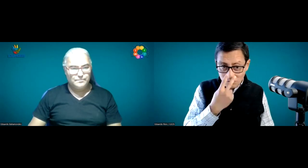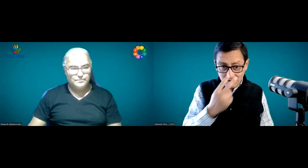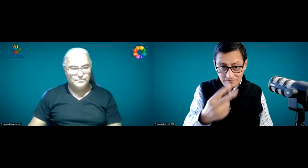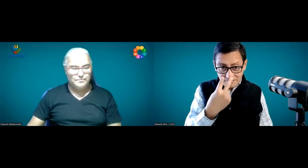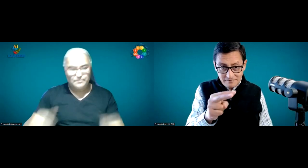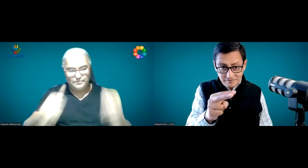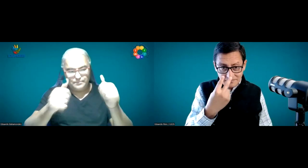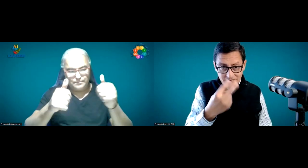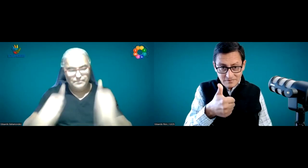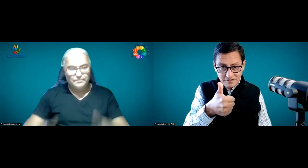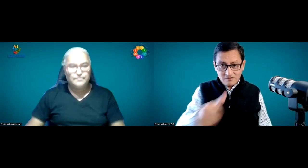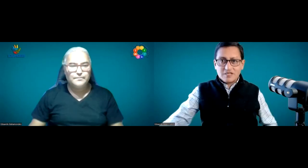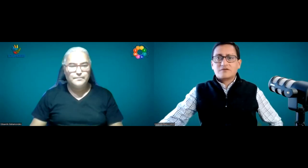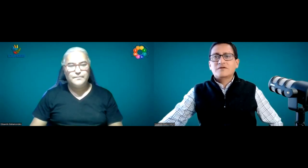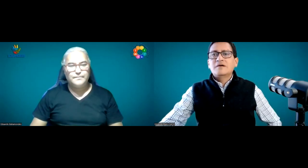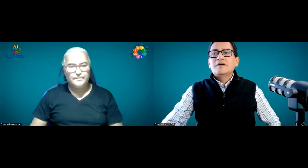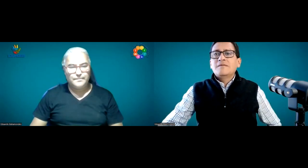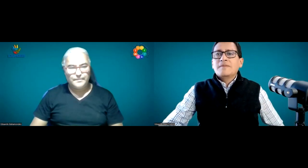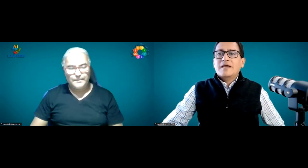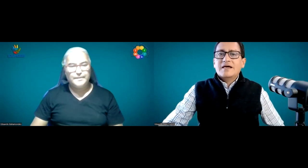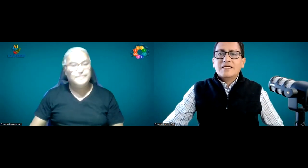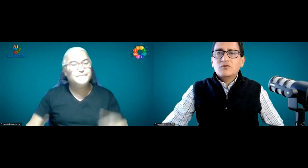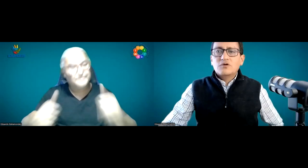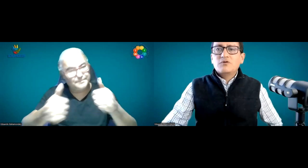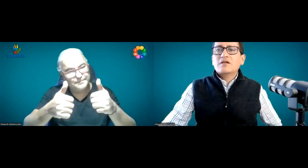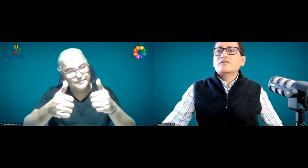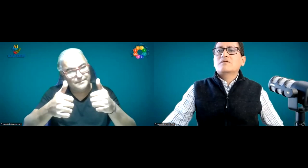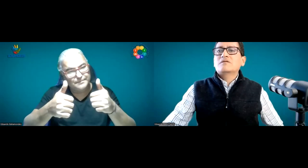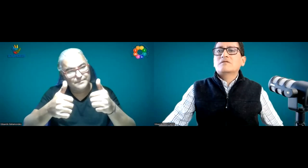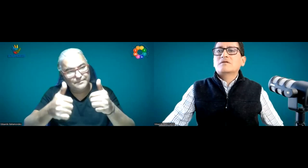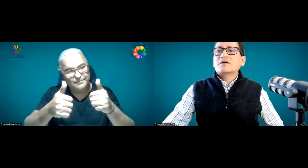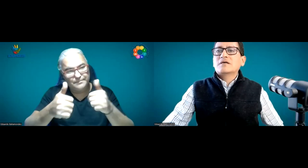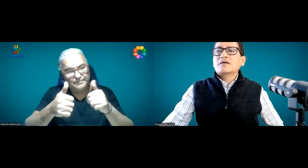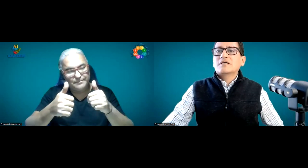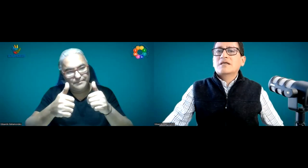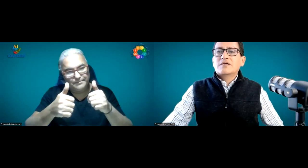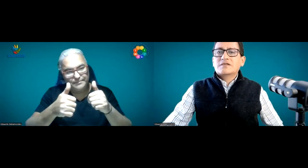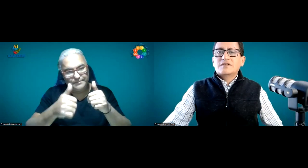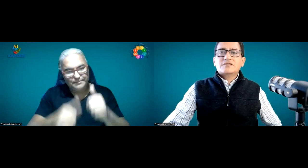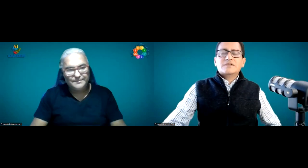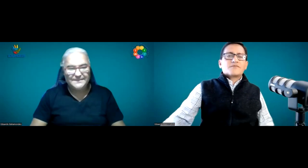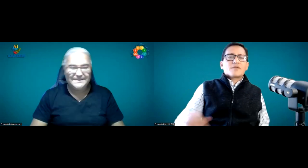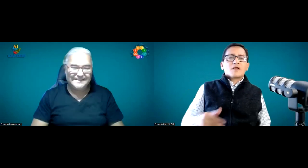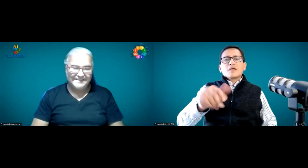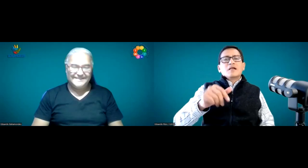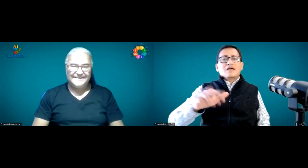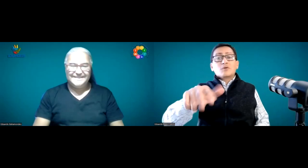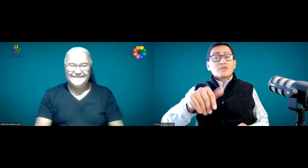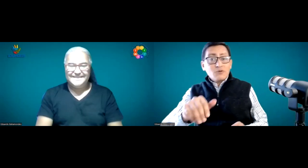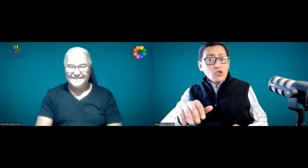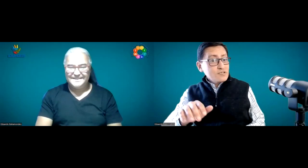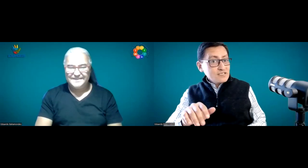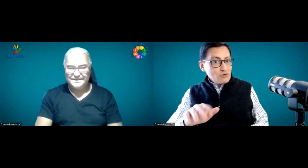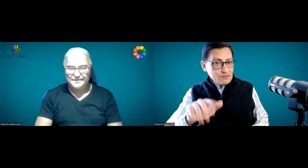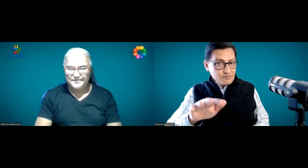Ahí Eduardo me ve, correcto. Ya, ahí estamos con Eduardo en la conexión. Entonces, le vamos a